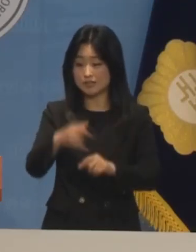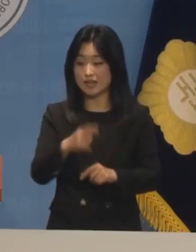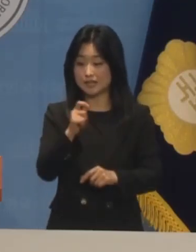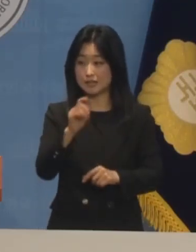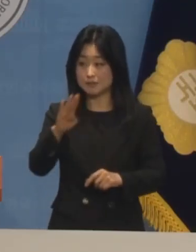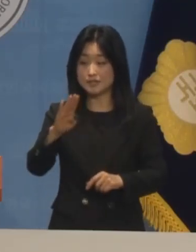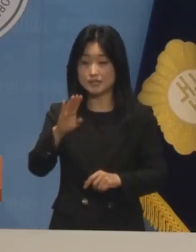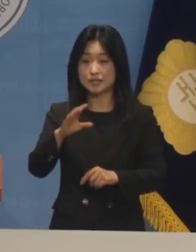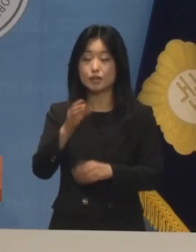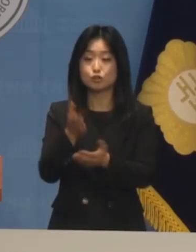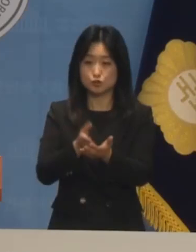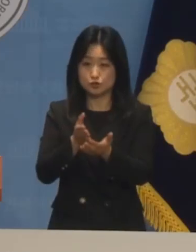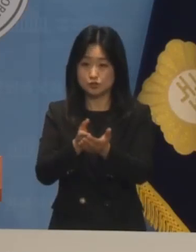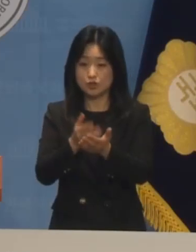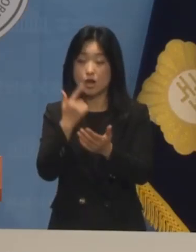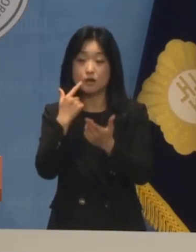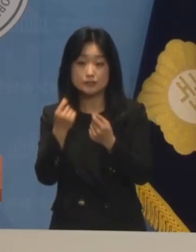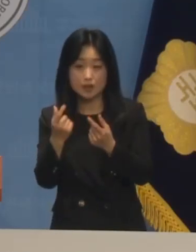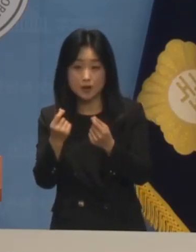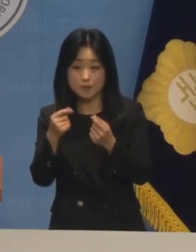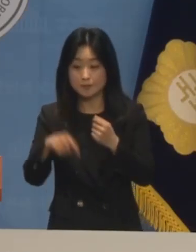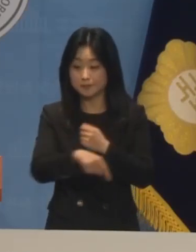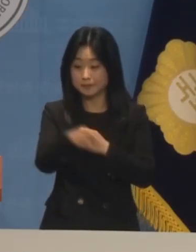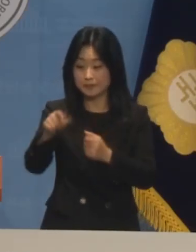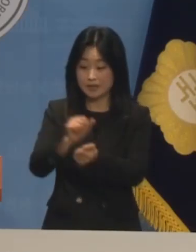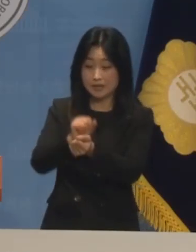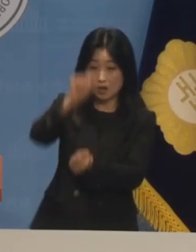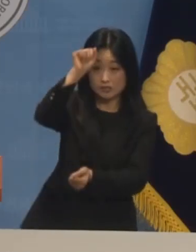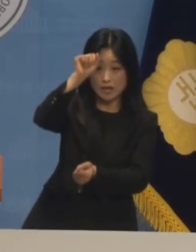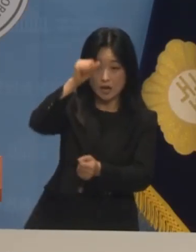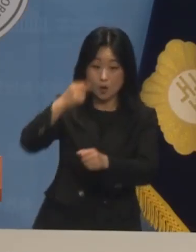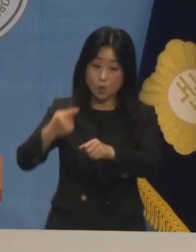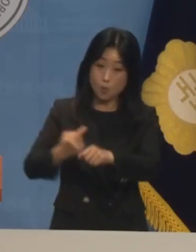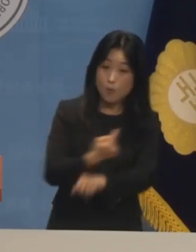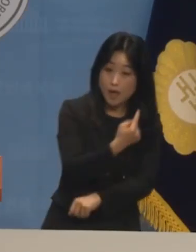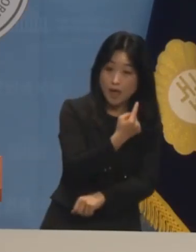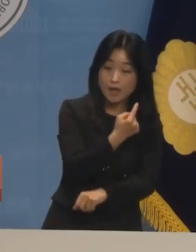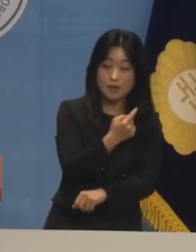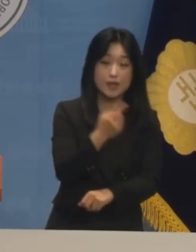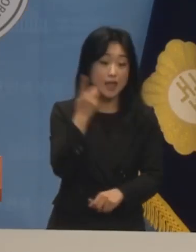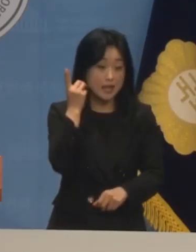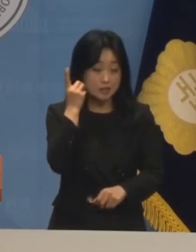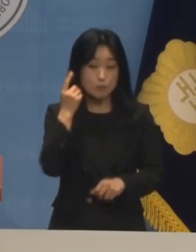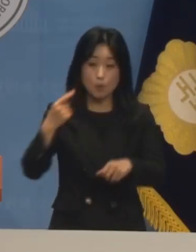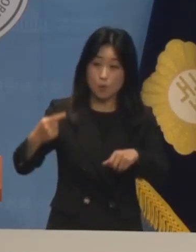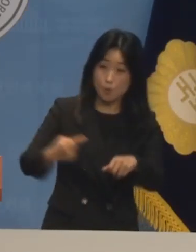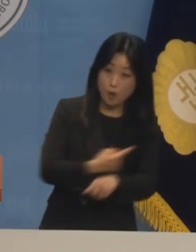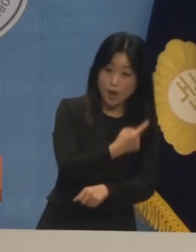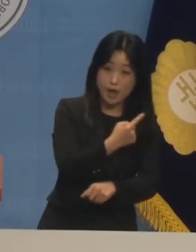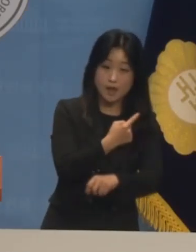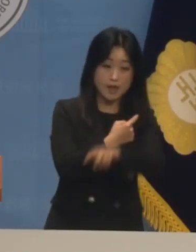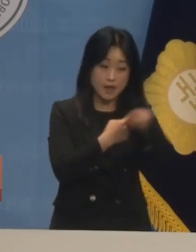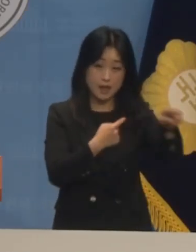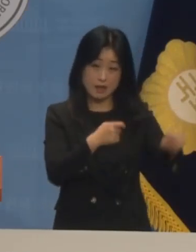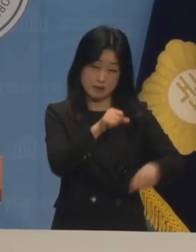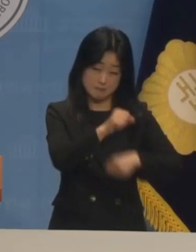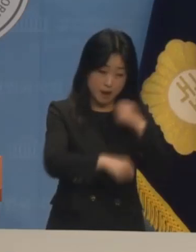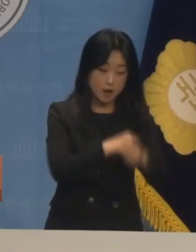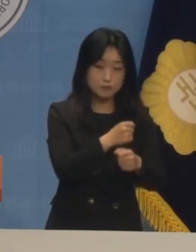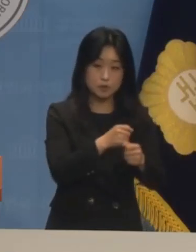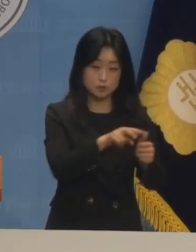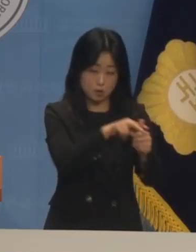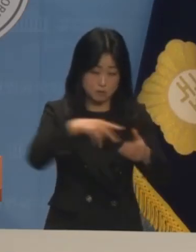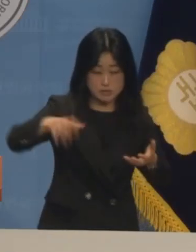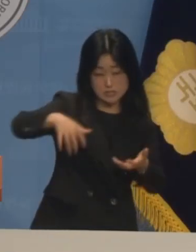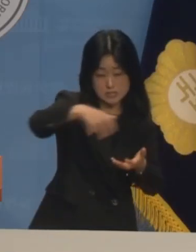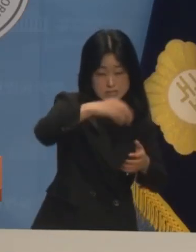보도를 말하는데 피고발인들은 영장의 범위를 벗어나 본건과 관련이 없는 피의자들의 휴대전화 전자정보를